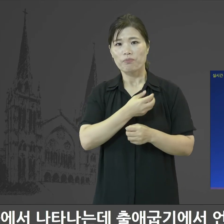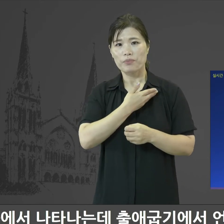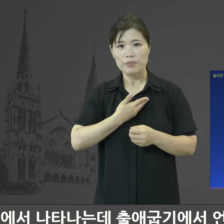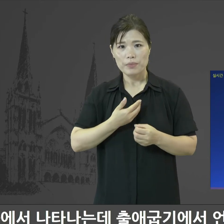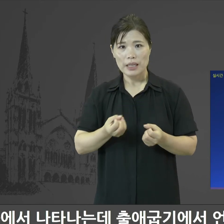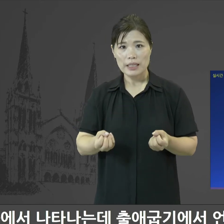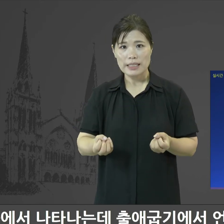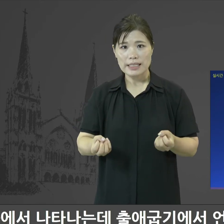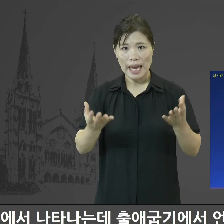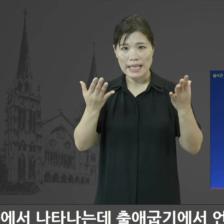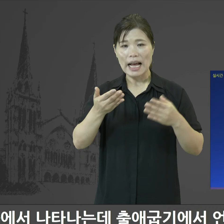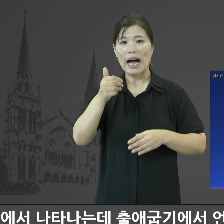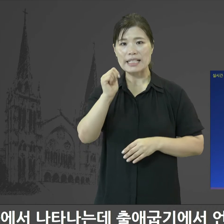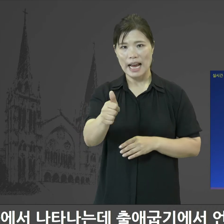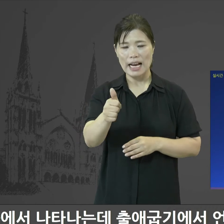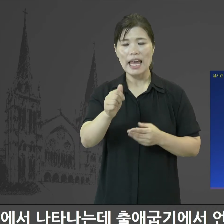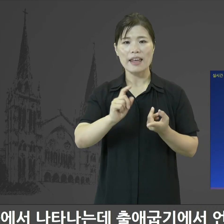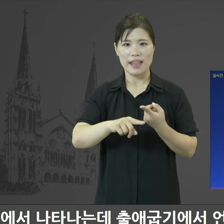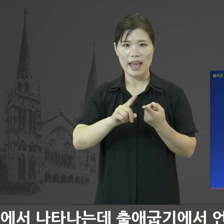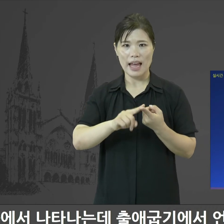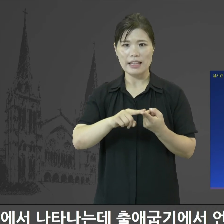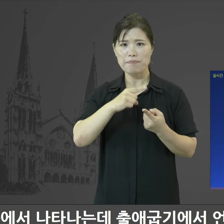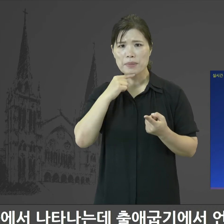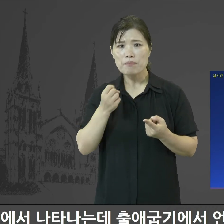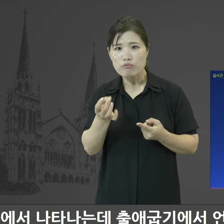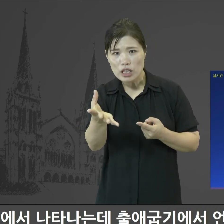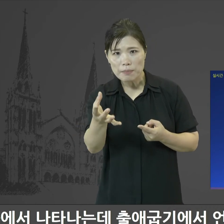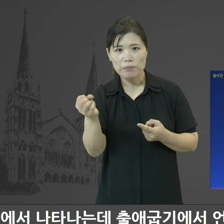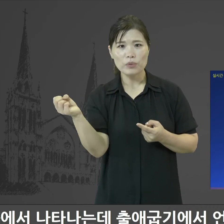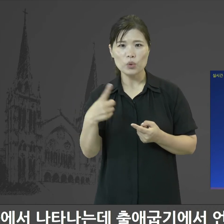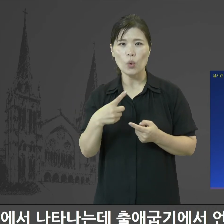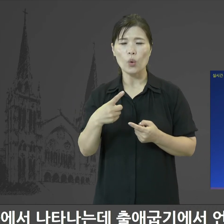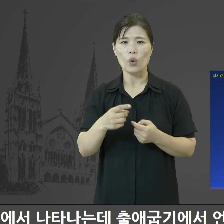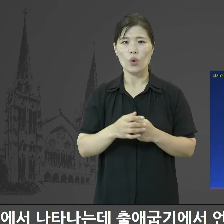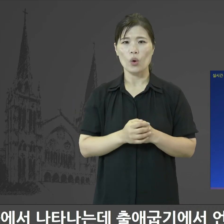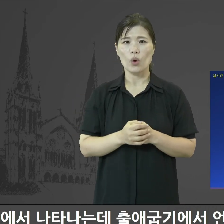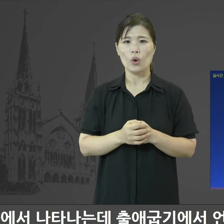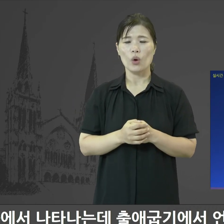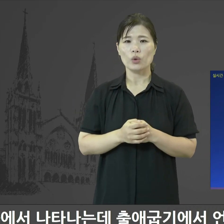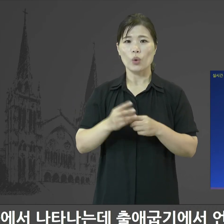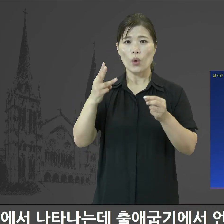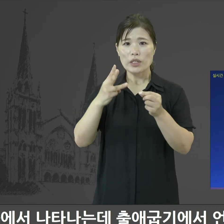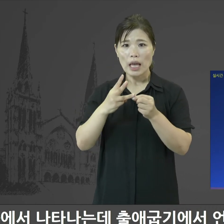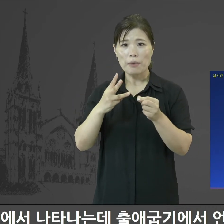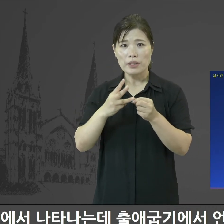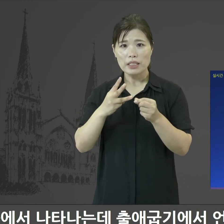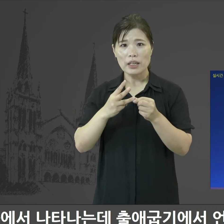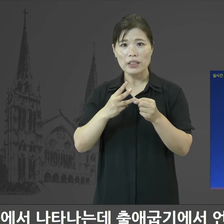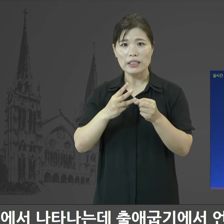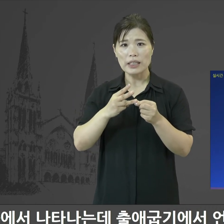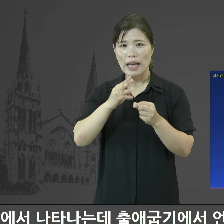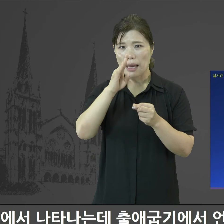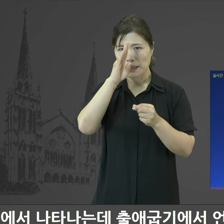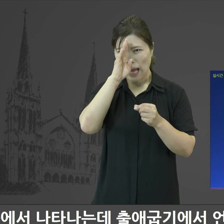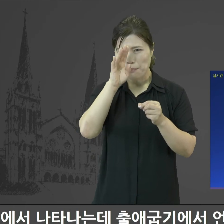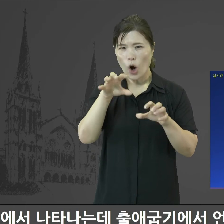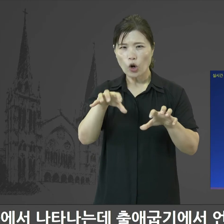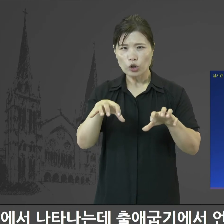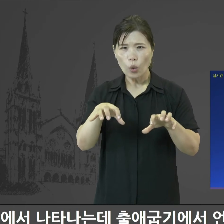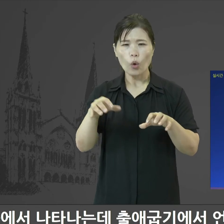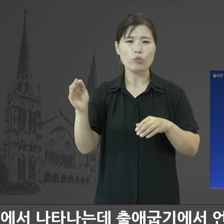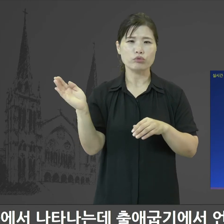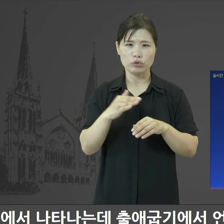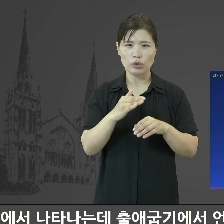그의 아들들을 임명하는 자리에서, 그리고 마지막으로 레위기 14장의 나병으로부터 치유된 자의 정결 예식,